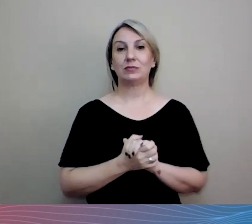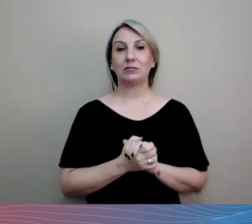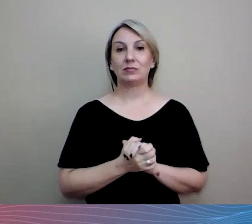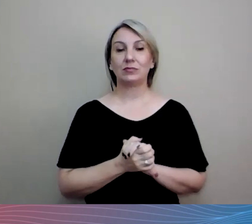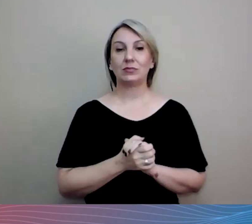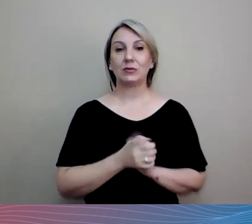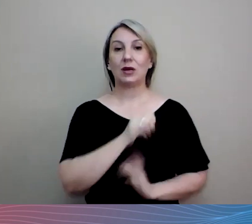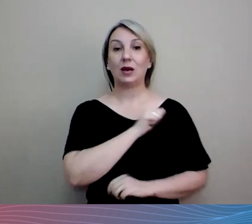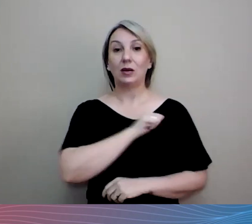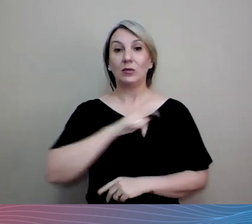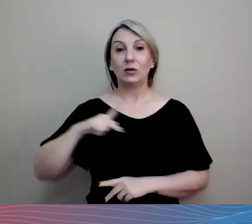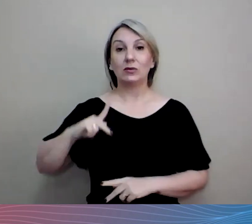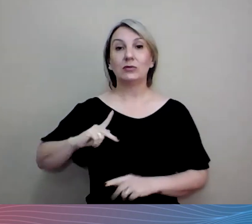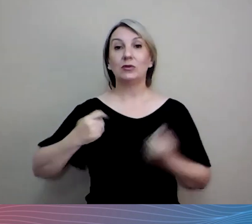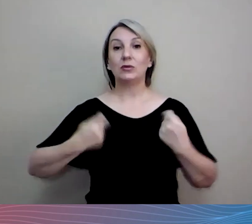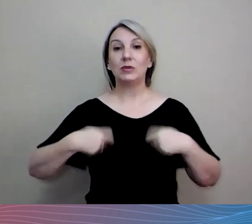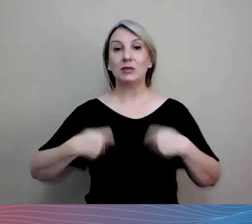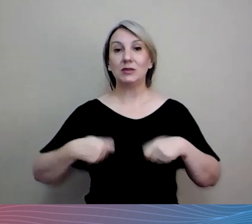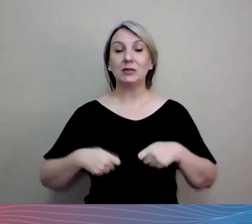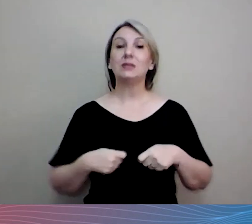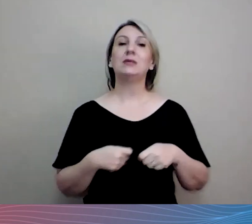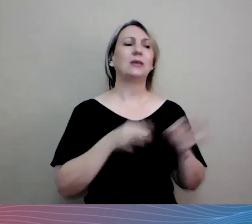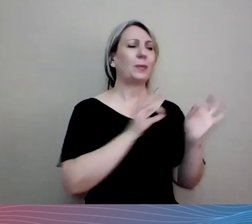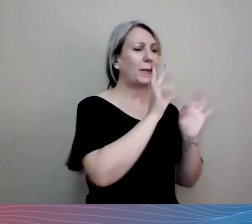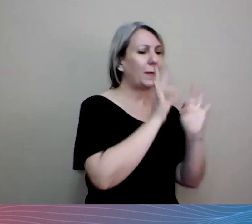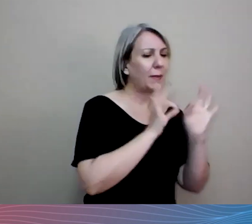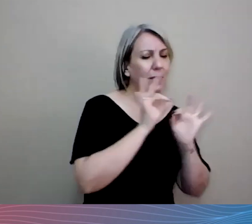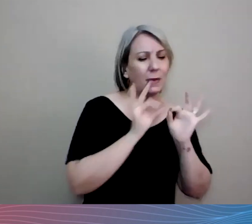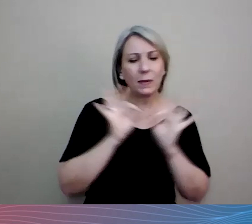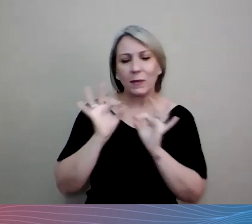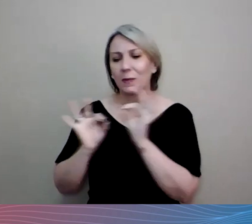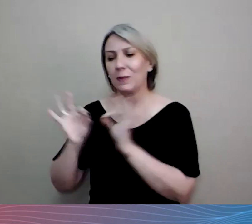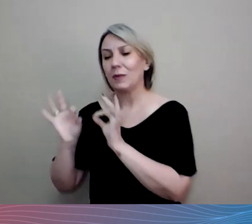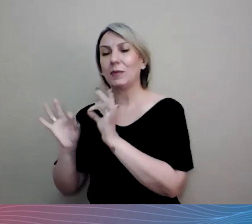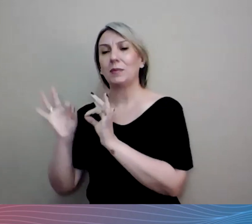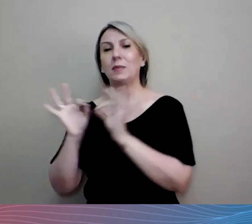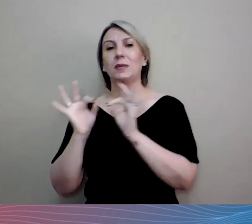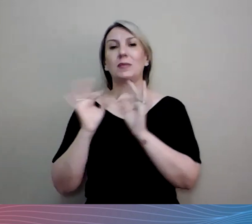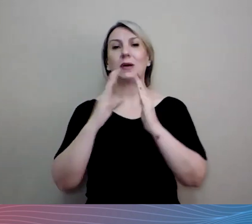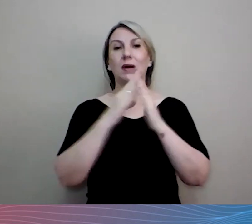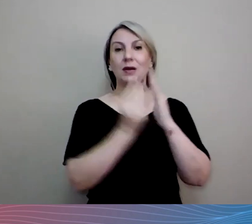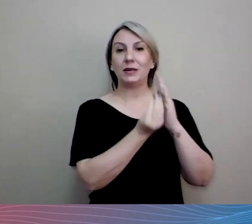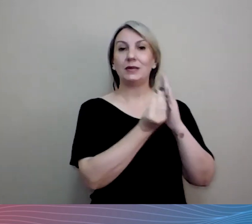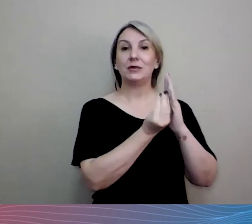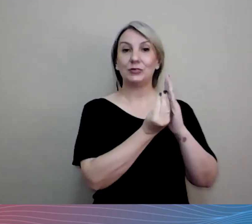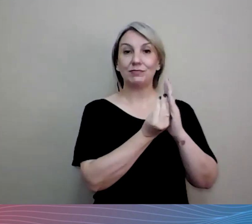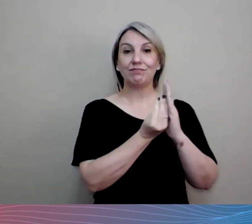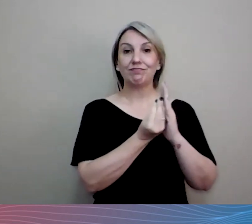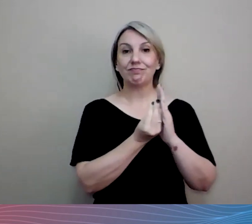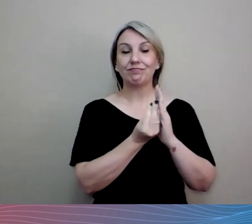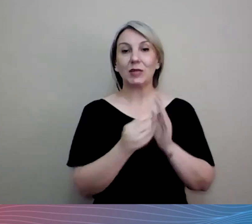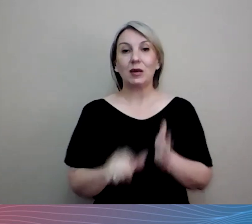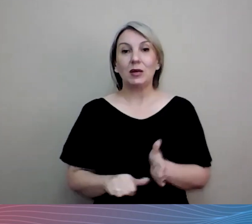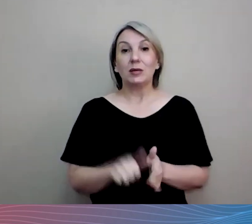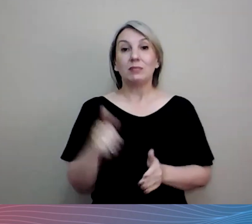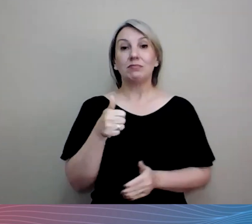para receber o que Deus quer fazer. Primeiramente, nós precisamos aprender, irmãos,